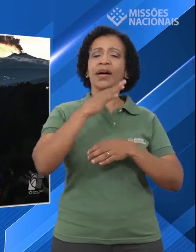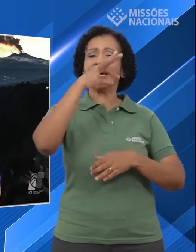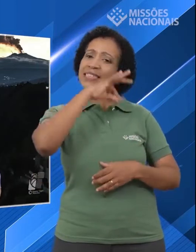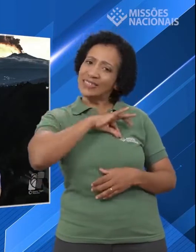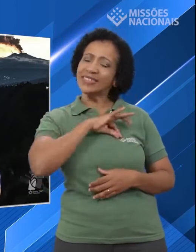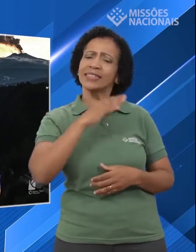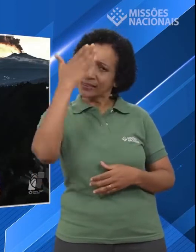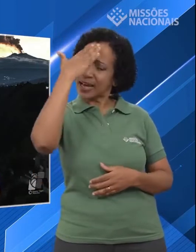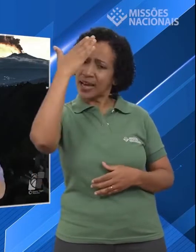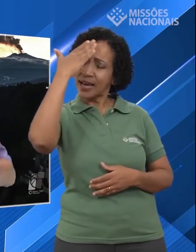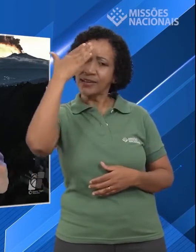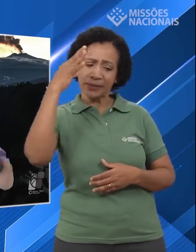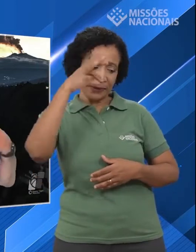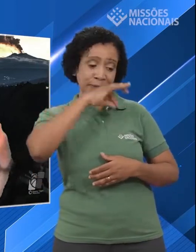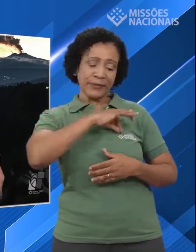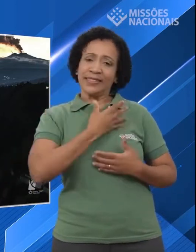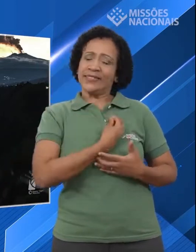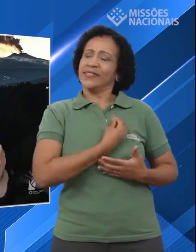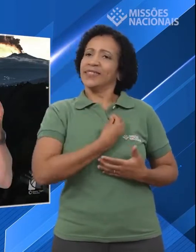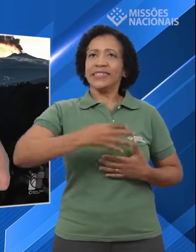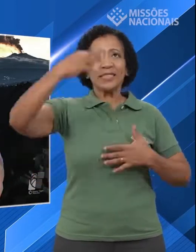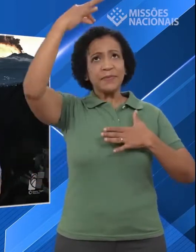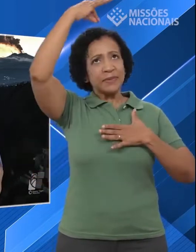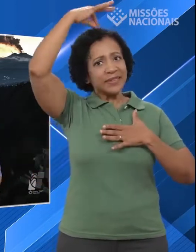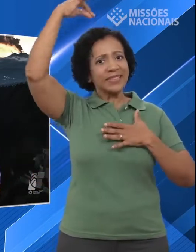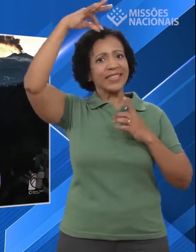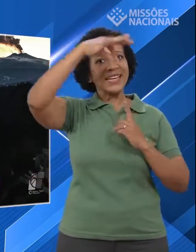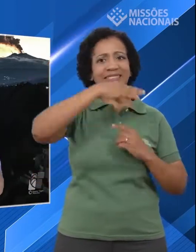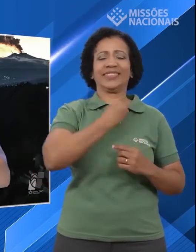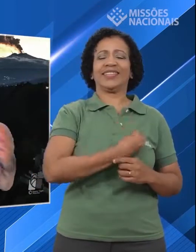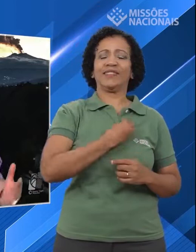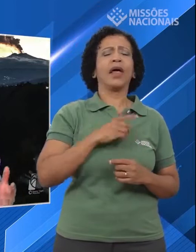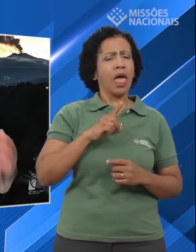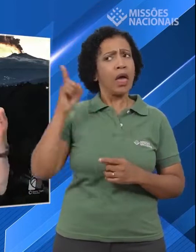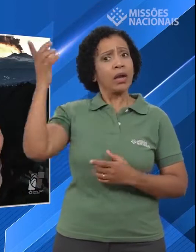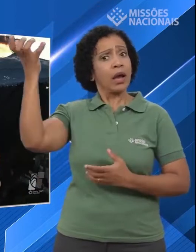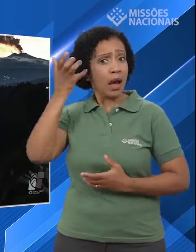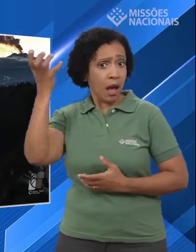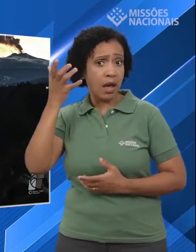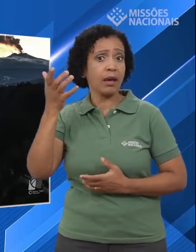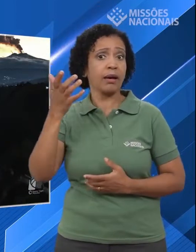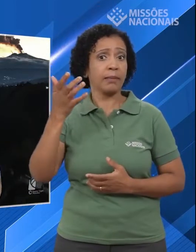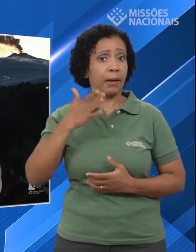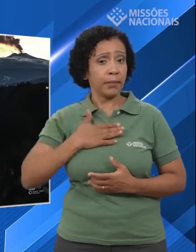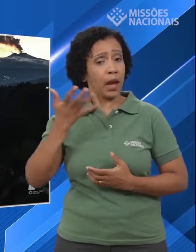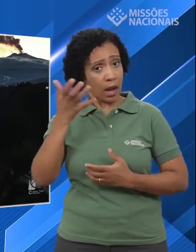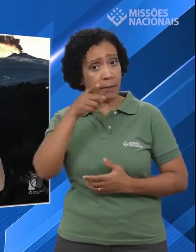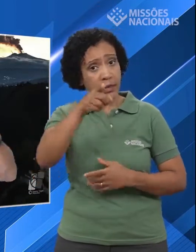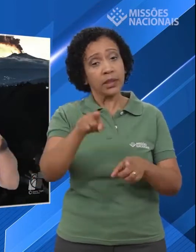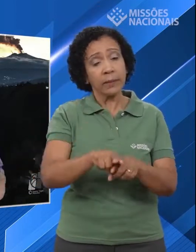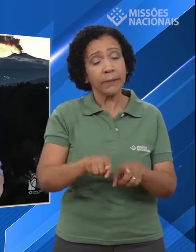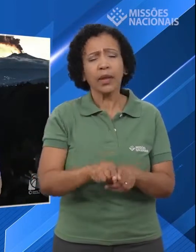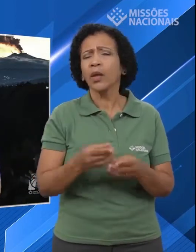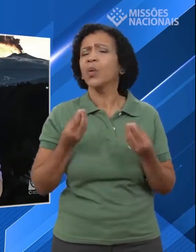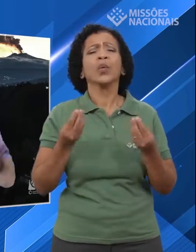que você deve ser cheio do espírito santo então sabemos que é a vontade dele sabe esse é o que ele deseja para